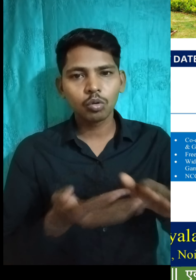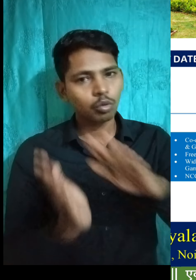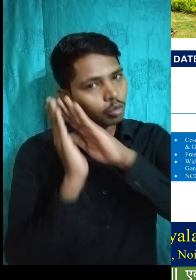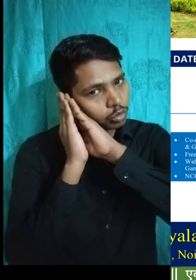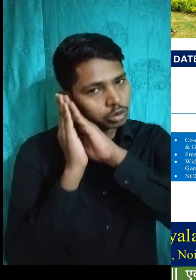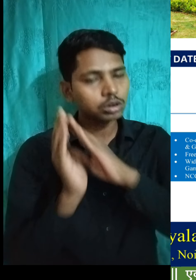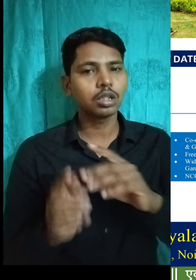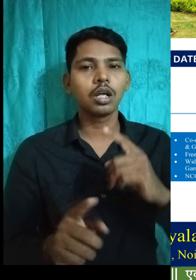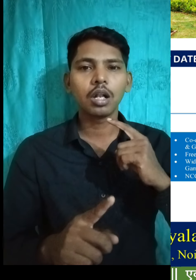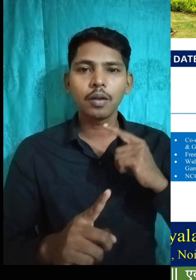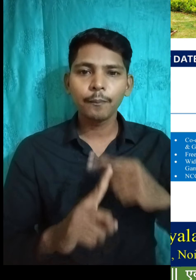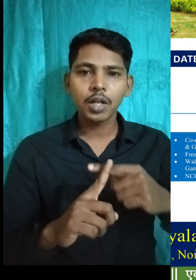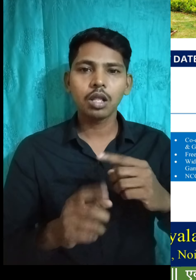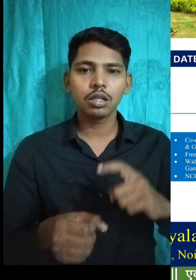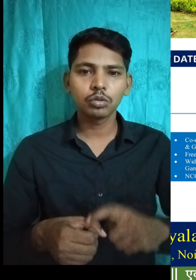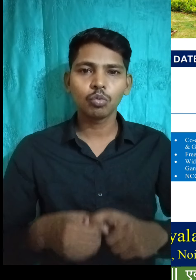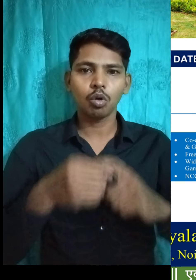भी